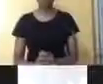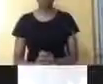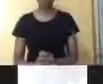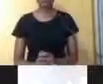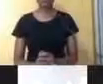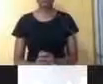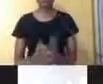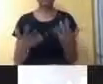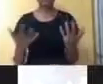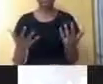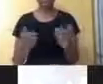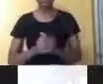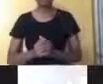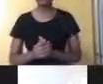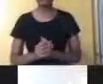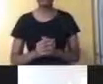Bueno,